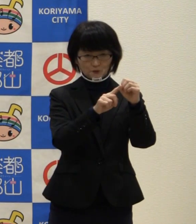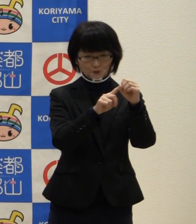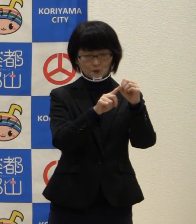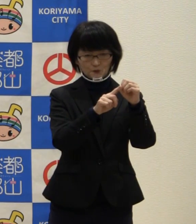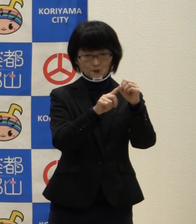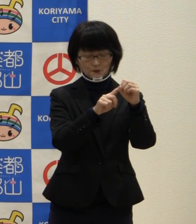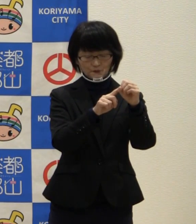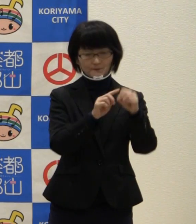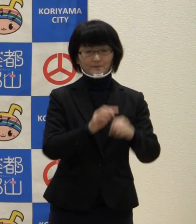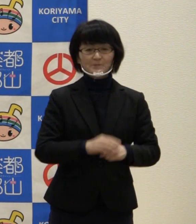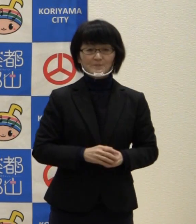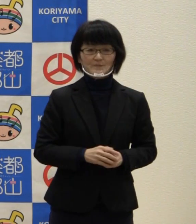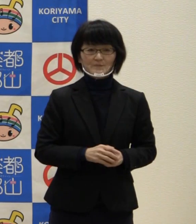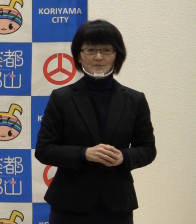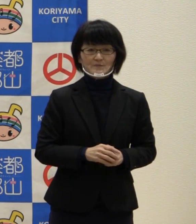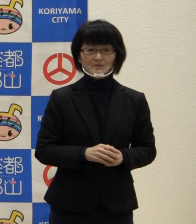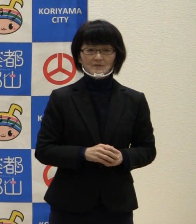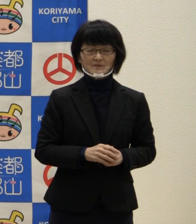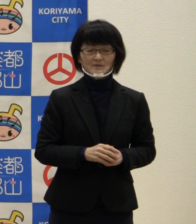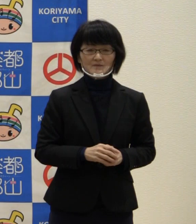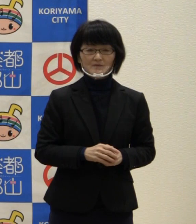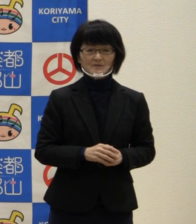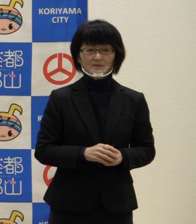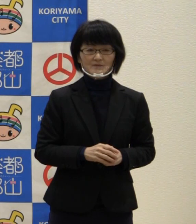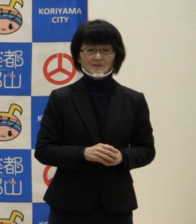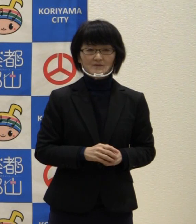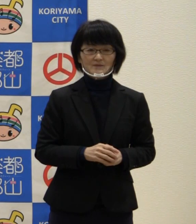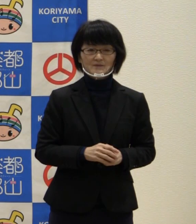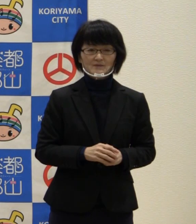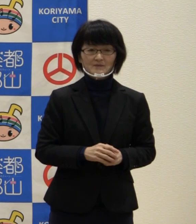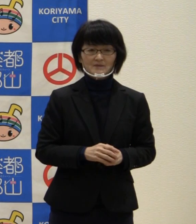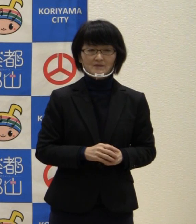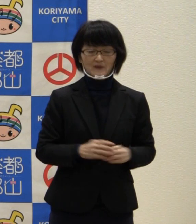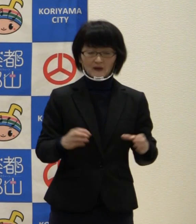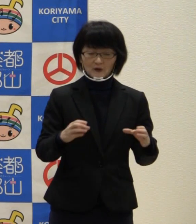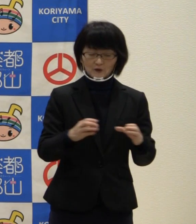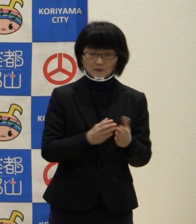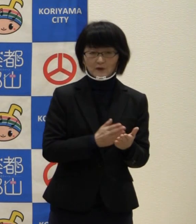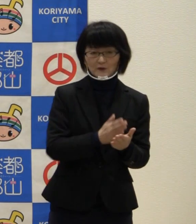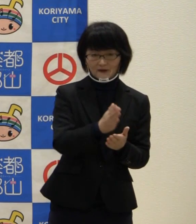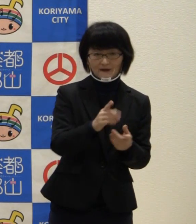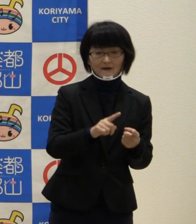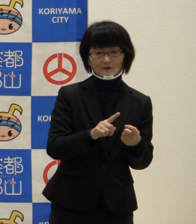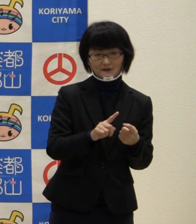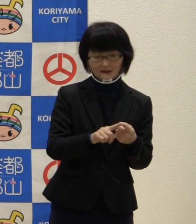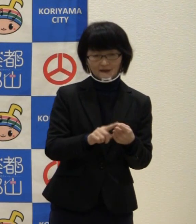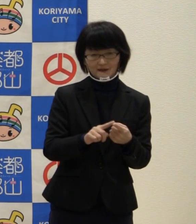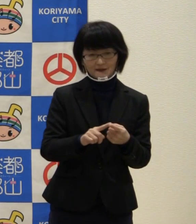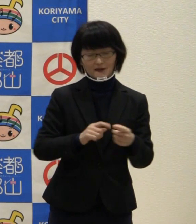指すというものでございますので、こうしたスモールスタート的なものでございますが、